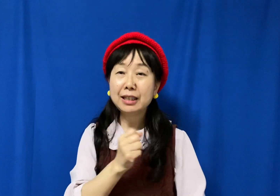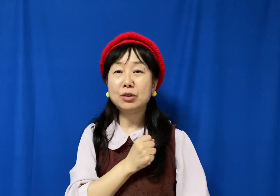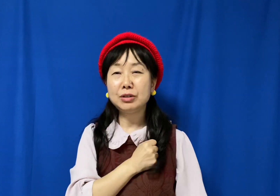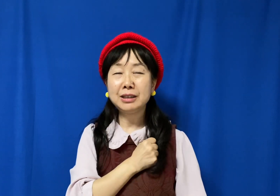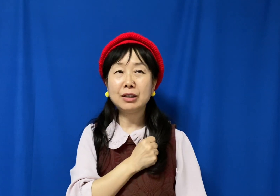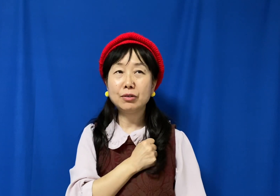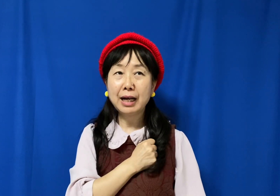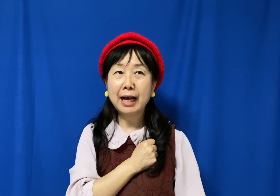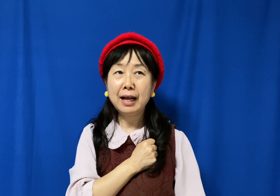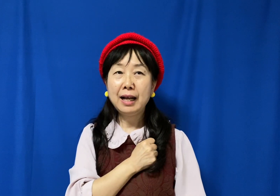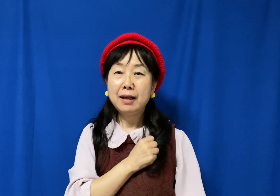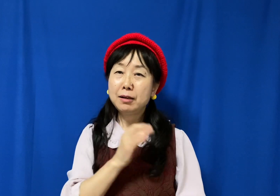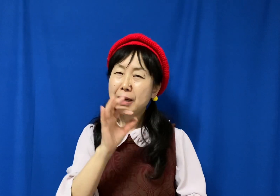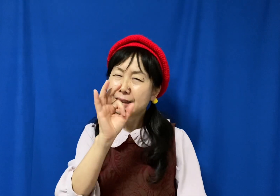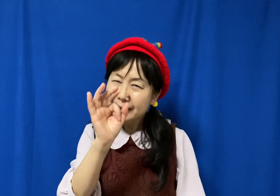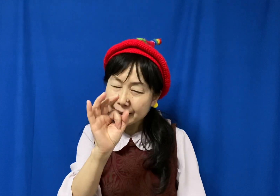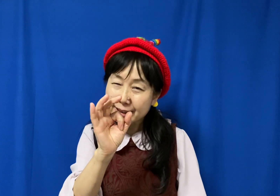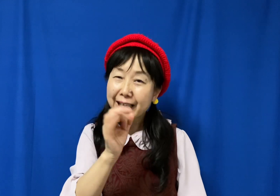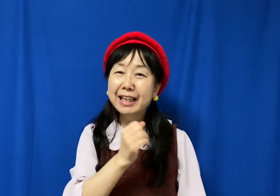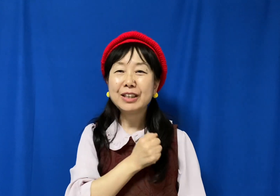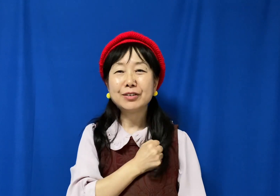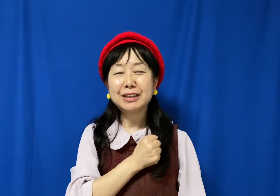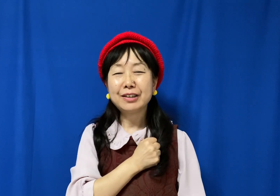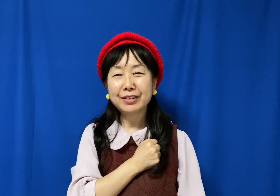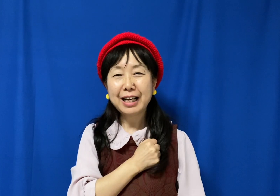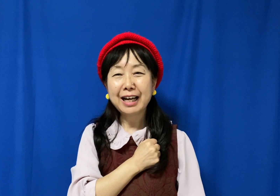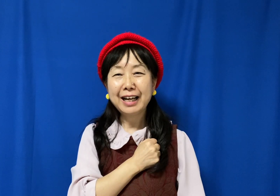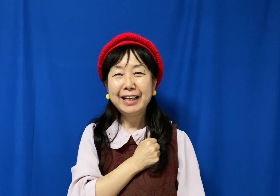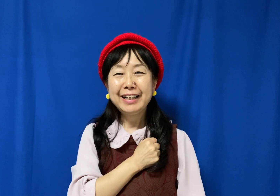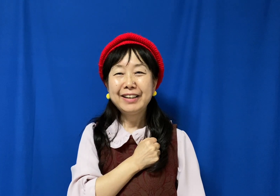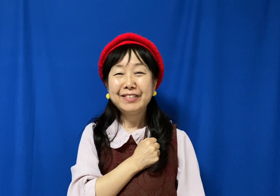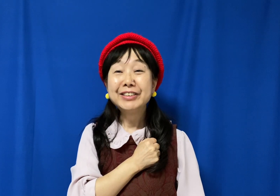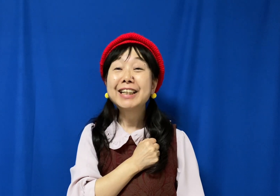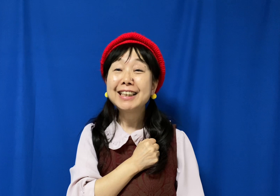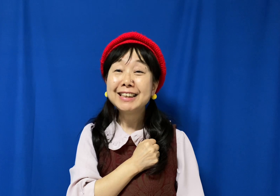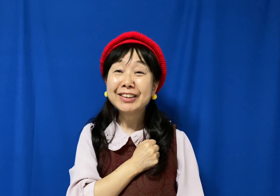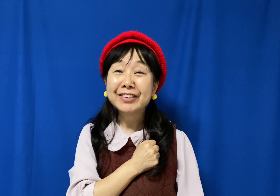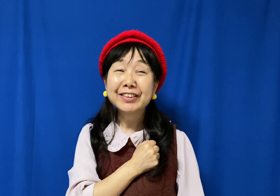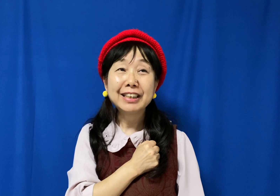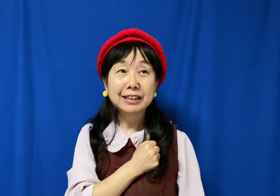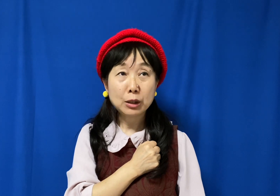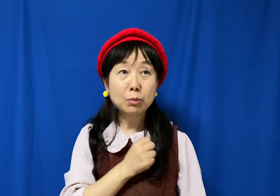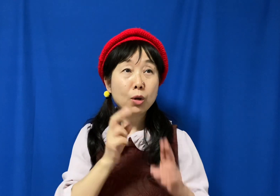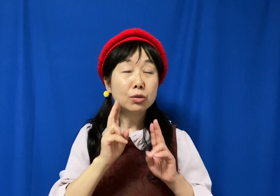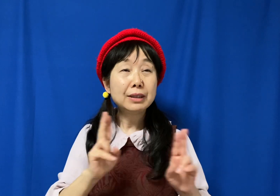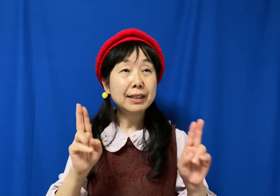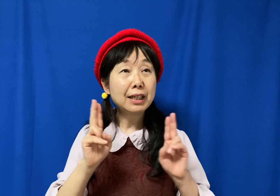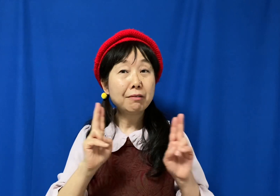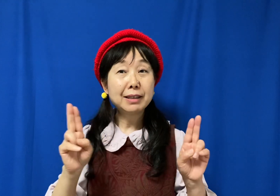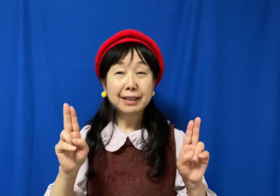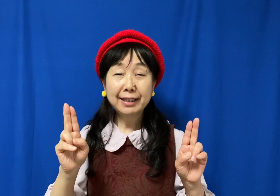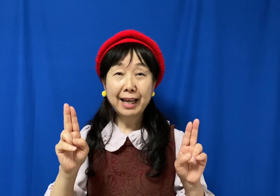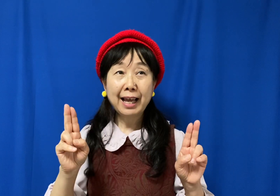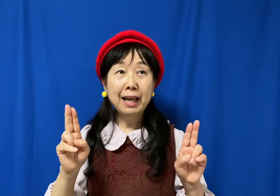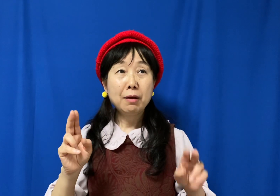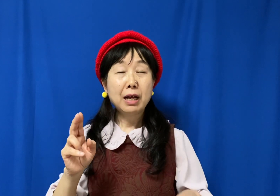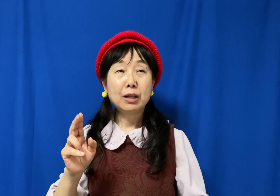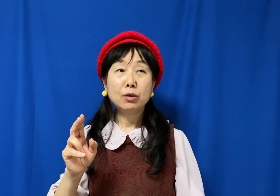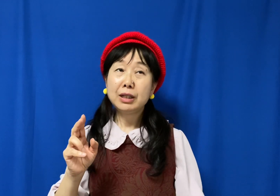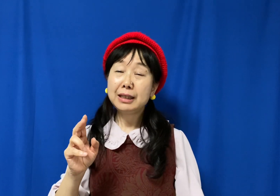命なのか、まあ小さい命なのか難しいところですけども、歌に合わせて小